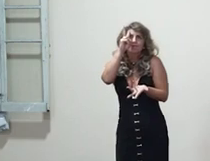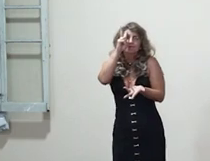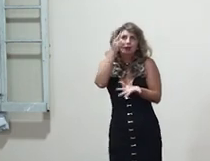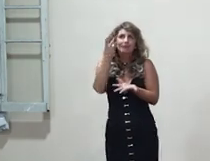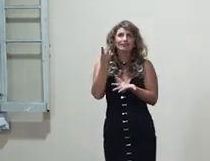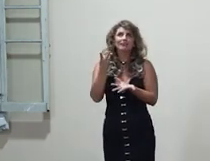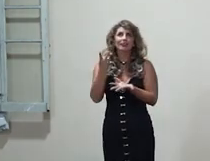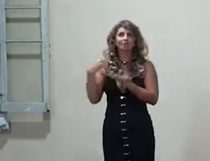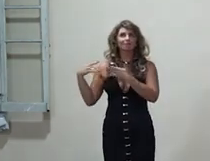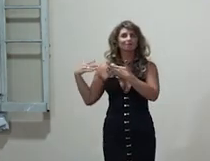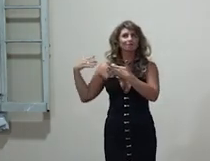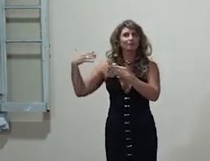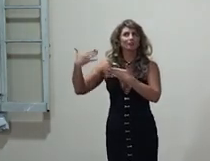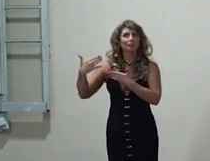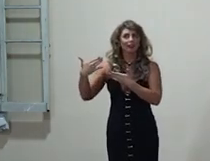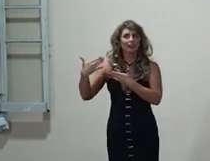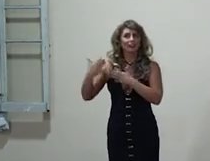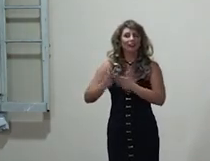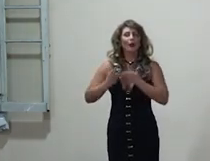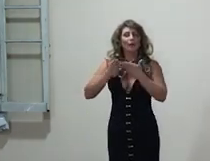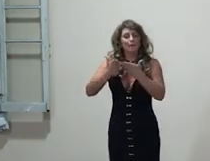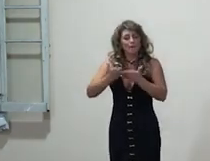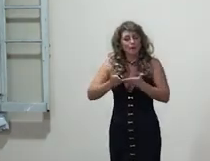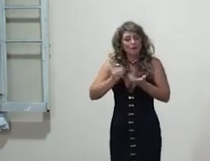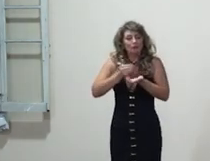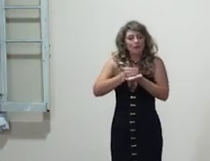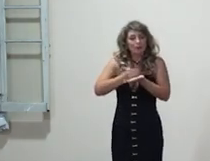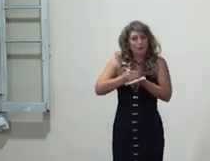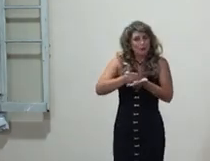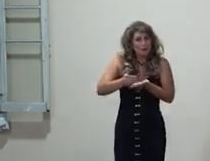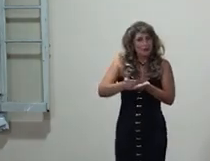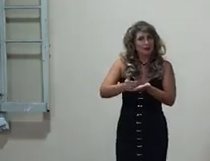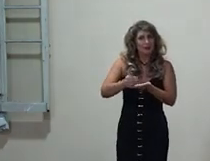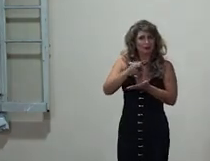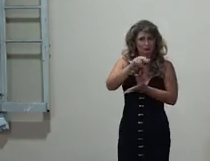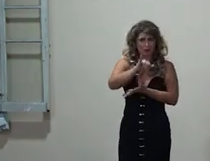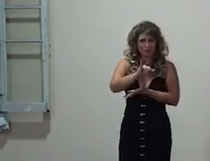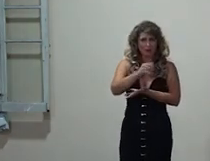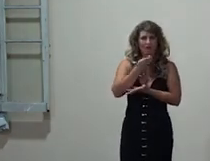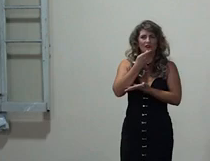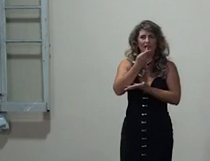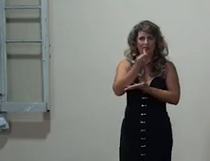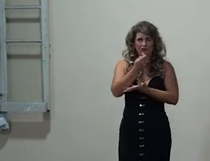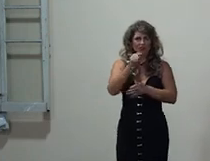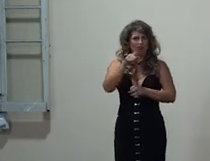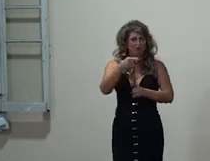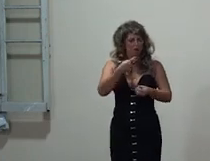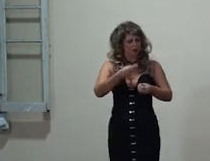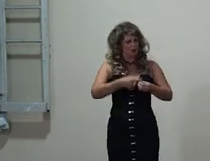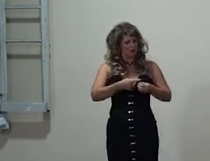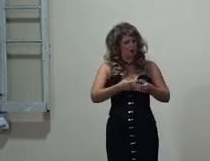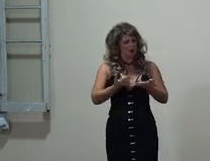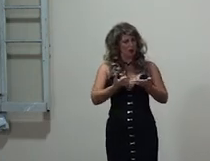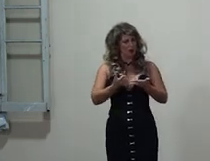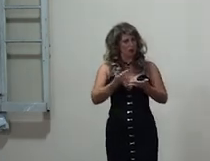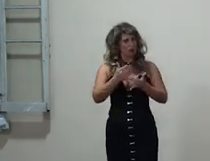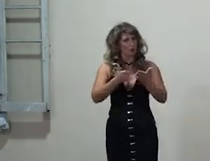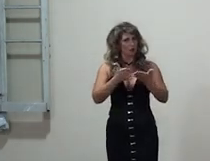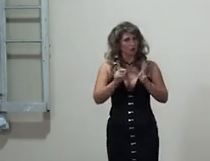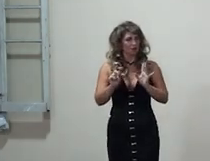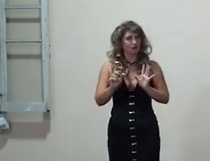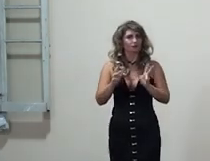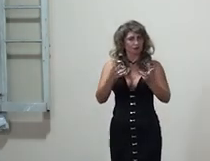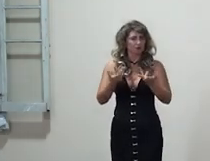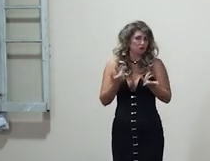dizer, então, o Porto está começando, se a desculpa era por ser uma cidade portuária, eu acho que as coisas estão mudando.